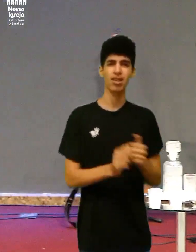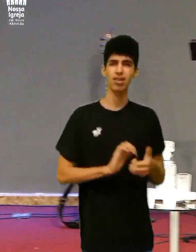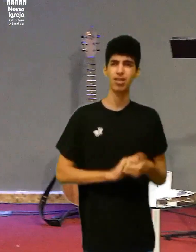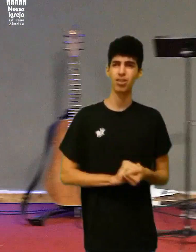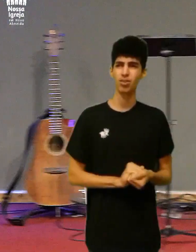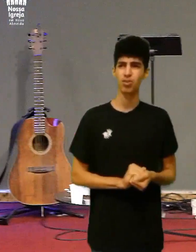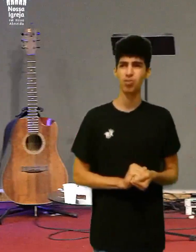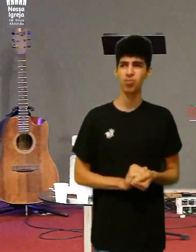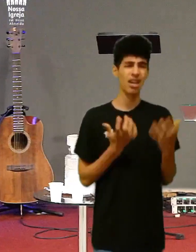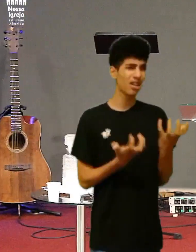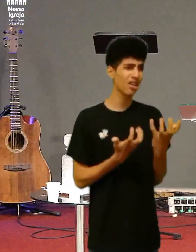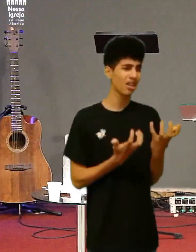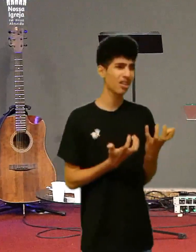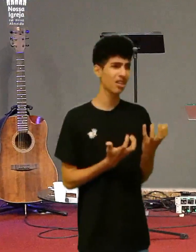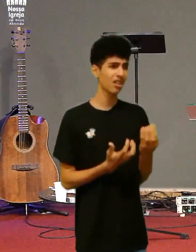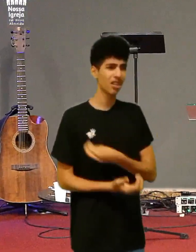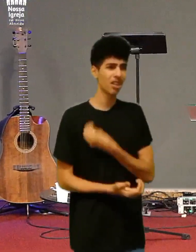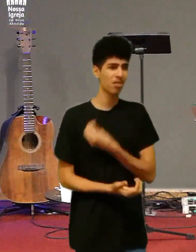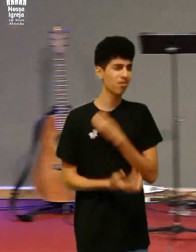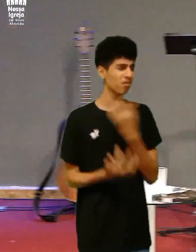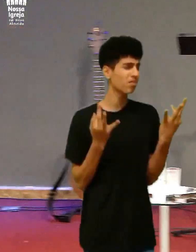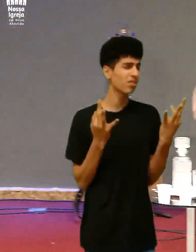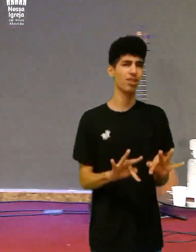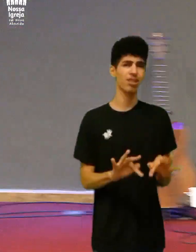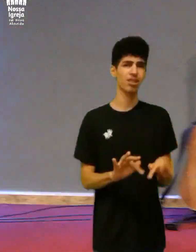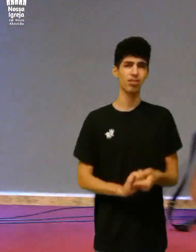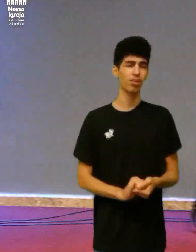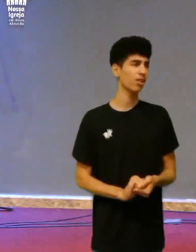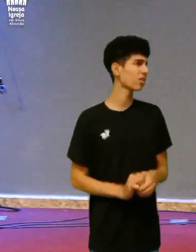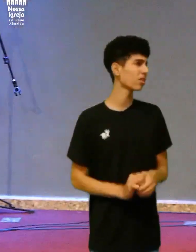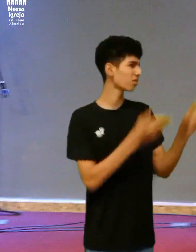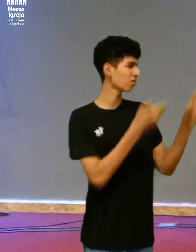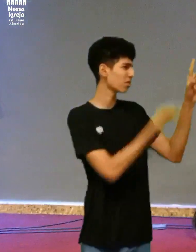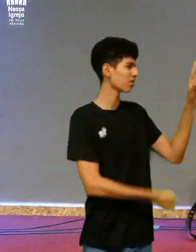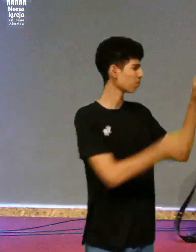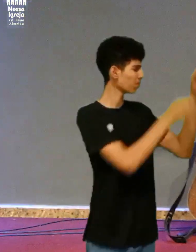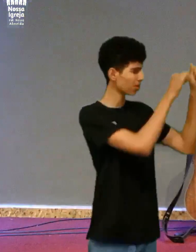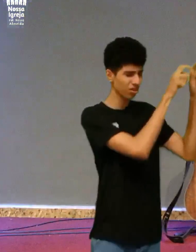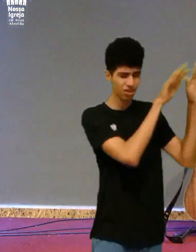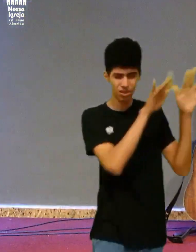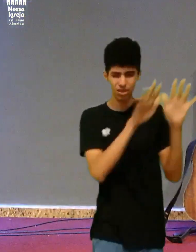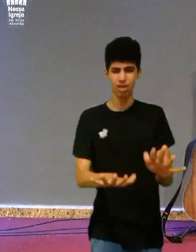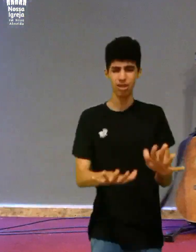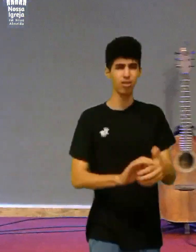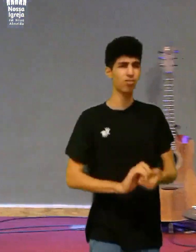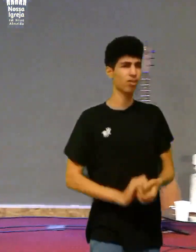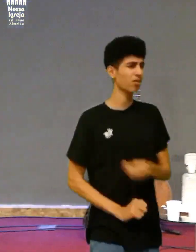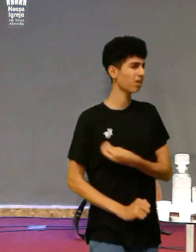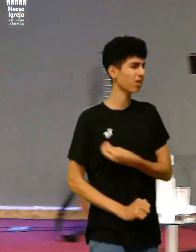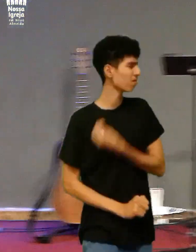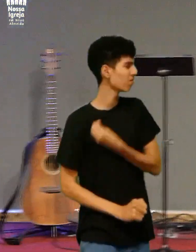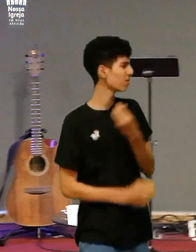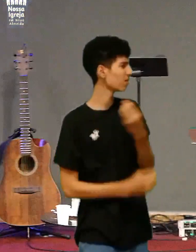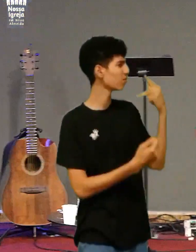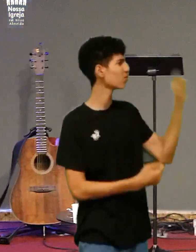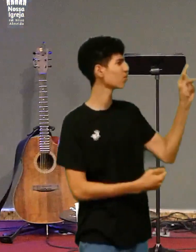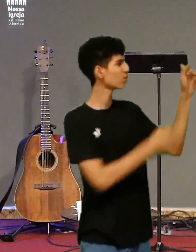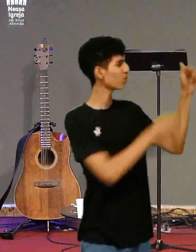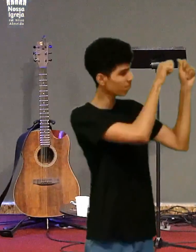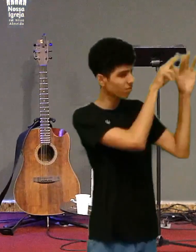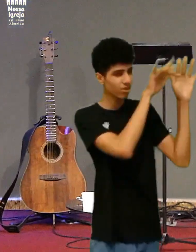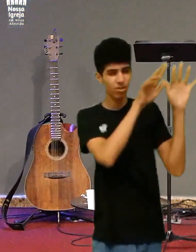morte, vai agora, meu Deus, com o teu sopro e sopra a vida, e sopra a